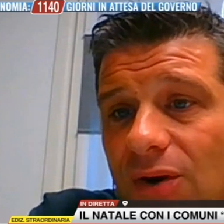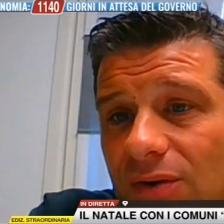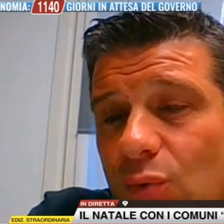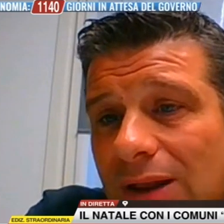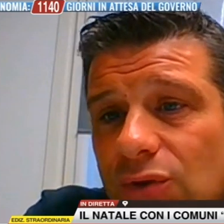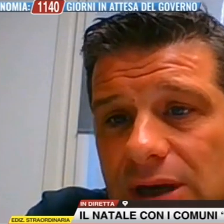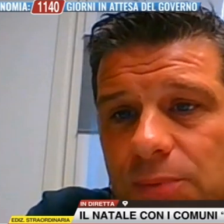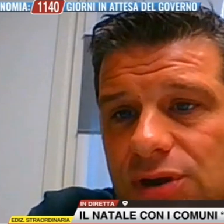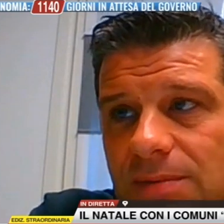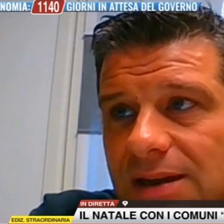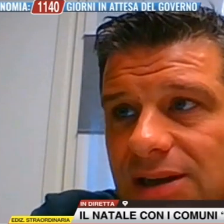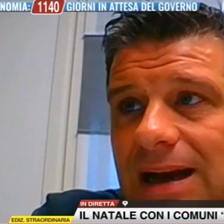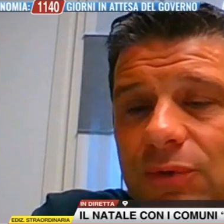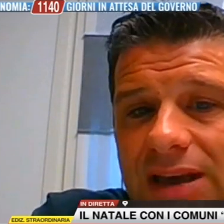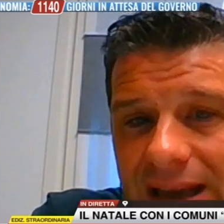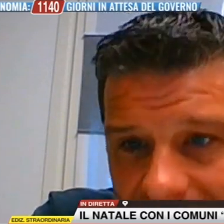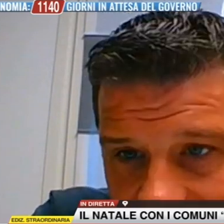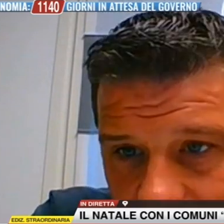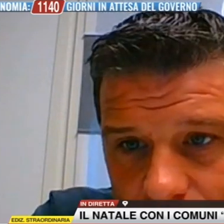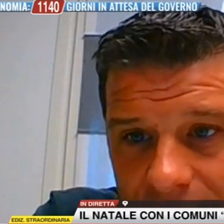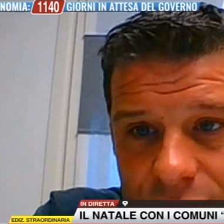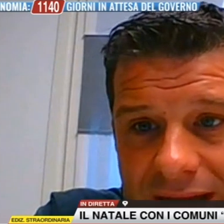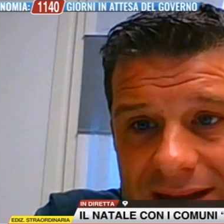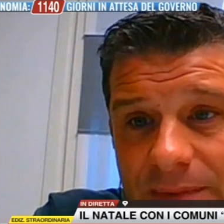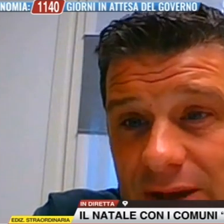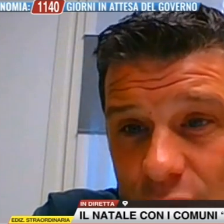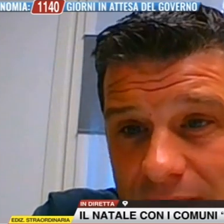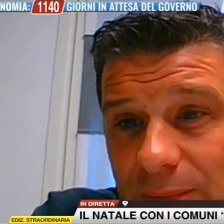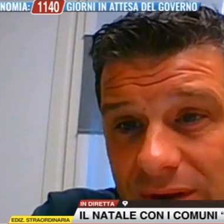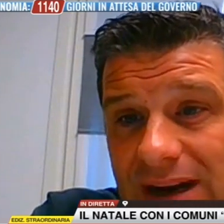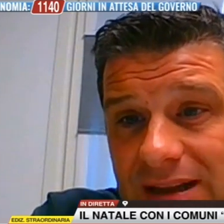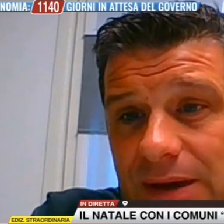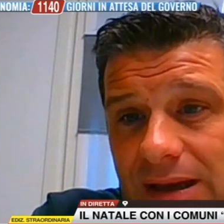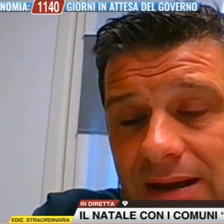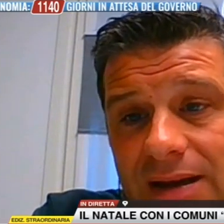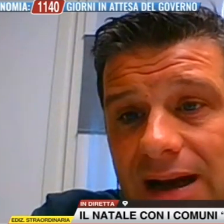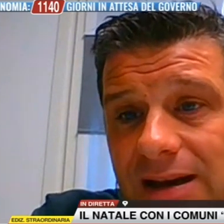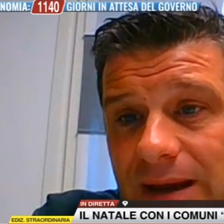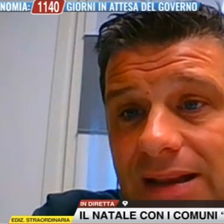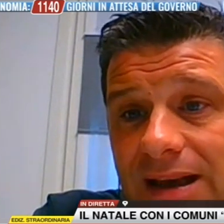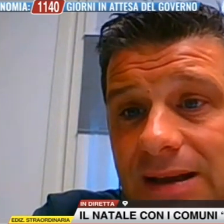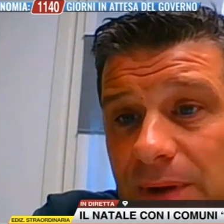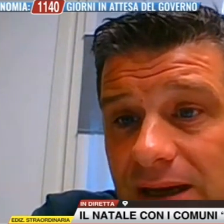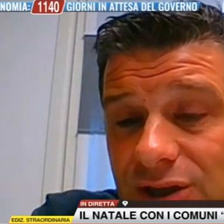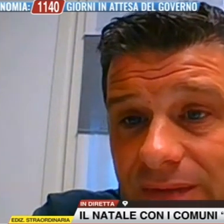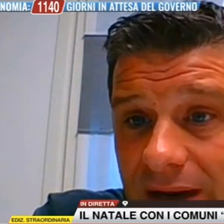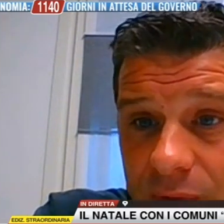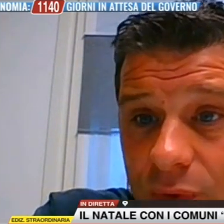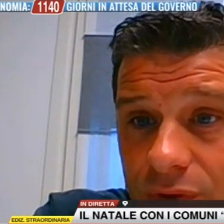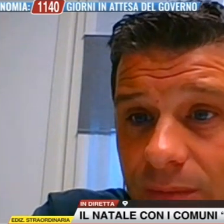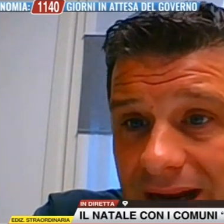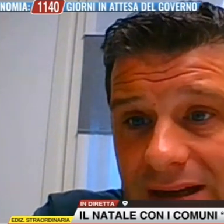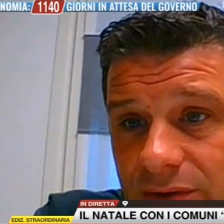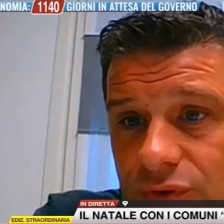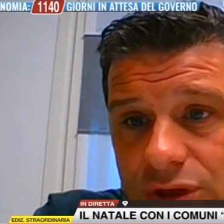però quando ci è possibile cerchiamo di ridurre i contatti, perché dobbiamo arrivare ad aprile, altrimenti ad aprile ci arriveremo